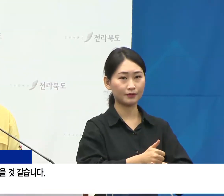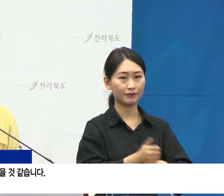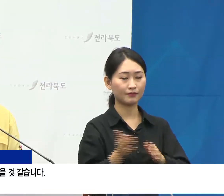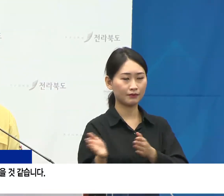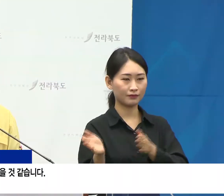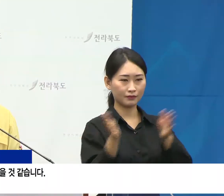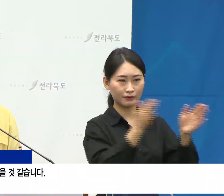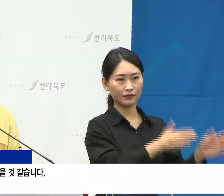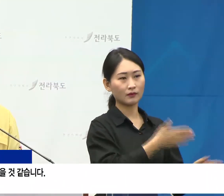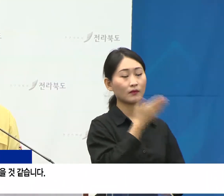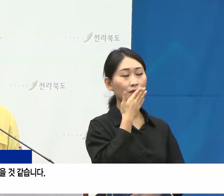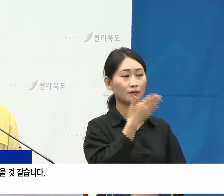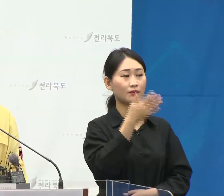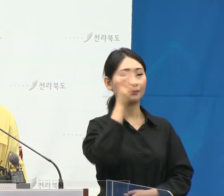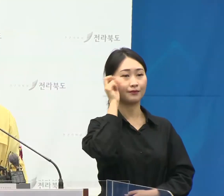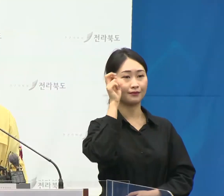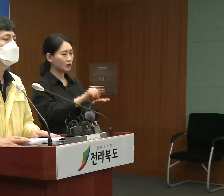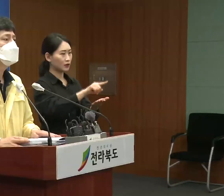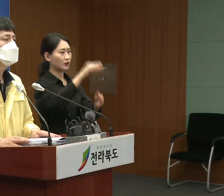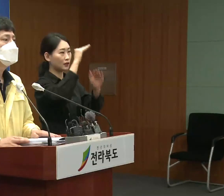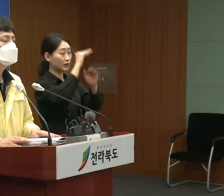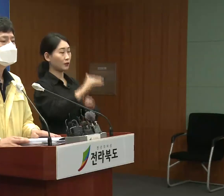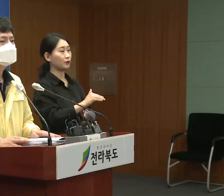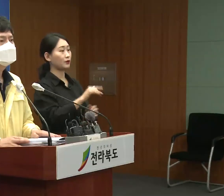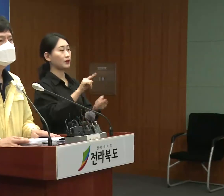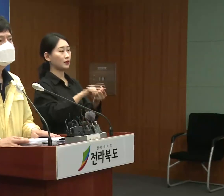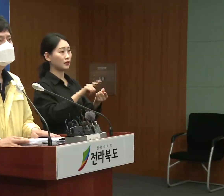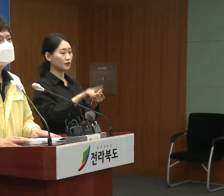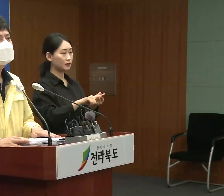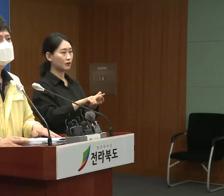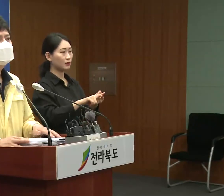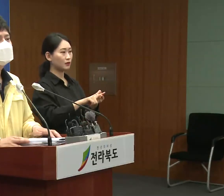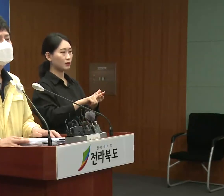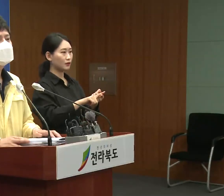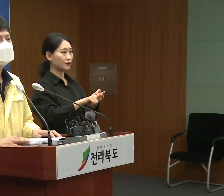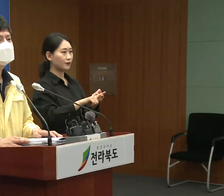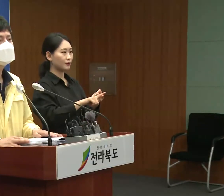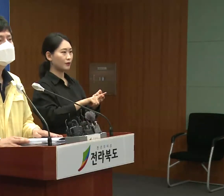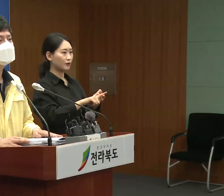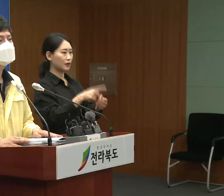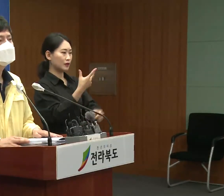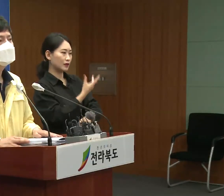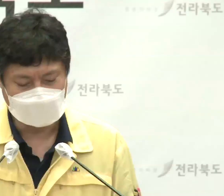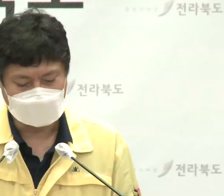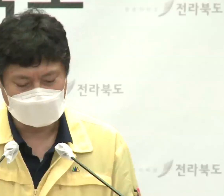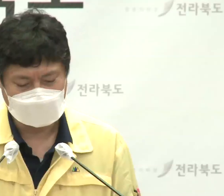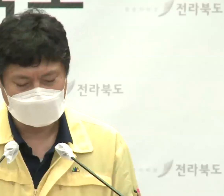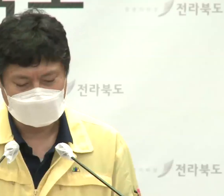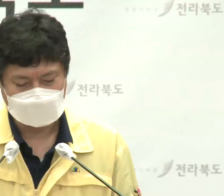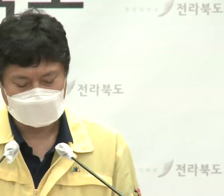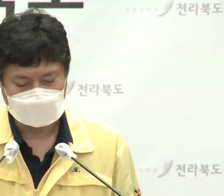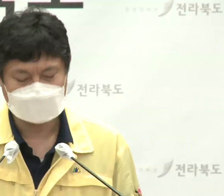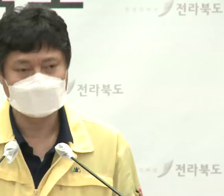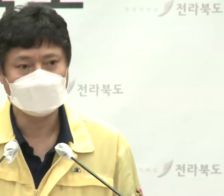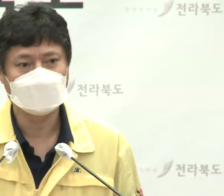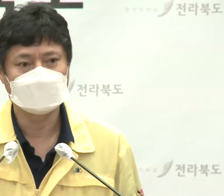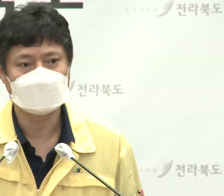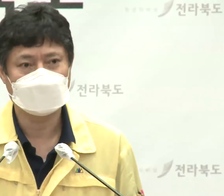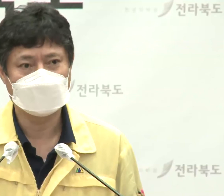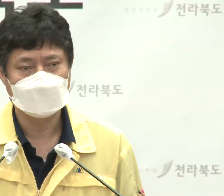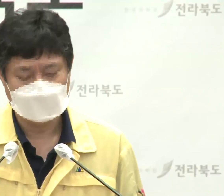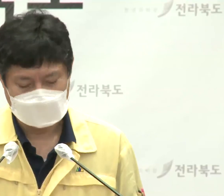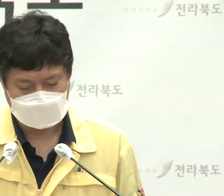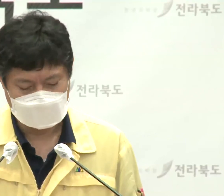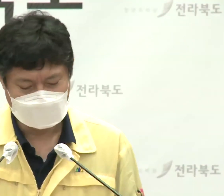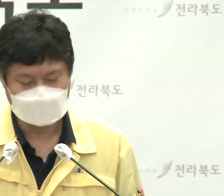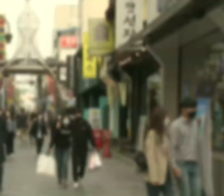지나갈 수 있을 것 같습니다. 한편 보건당국은 이번 주를 지켜봐야 추석 연휴 감염 규모를 알 수